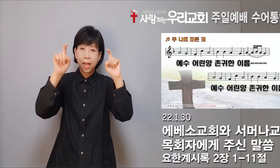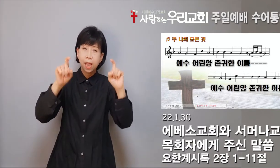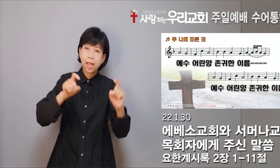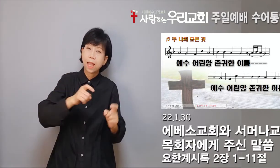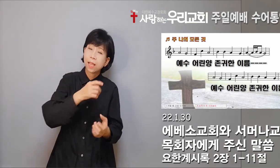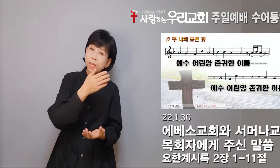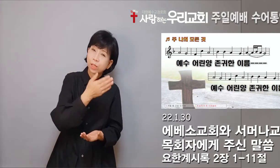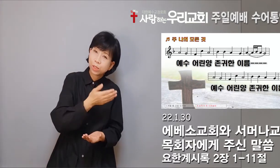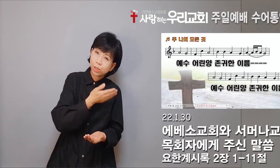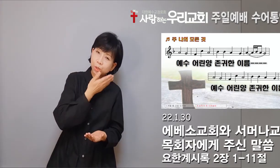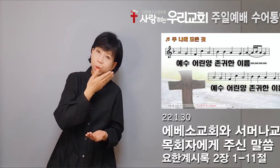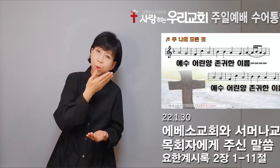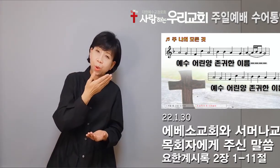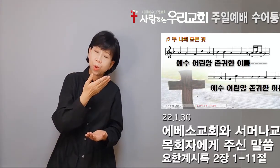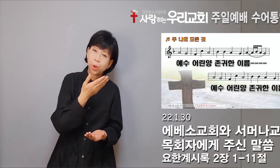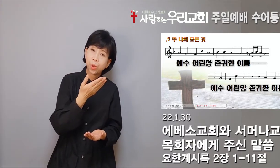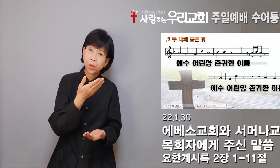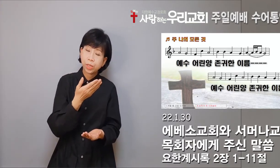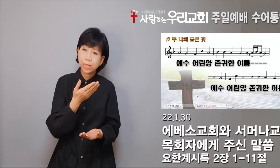어린 양,